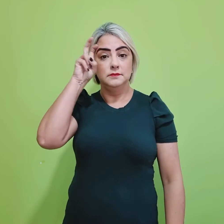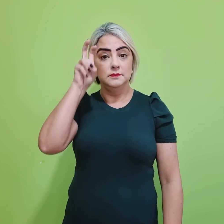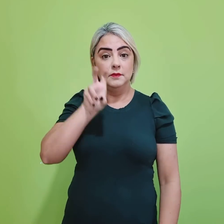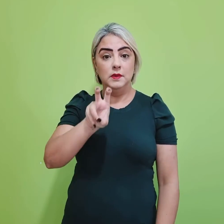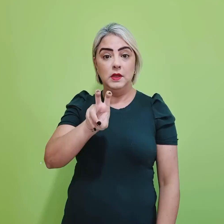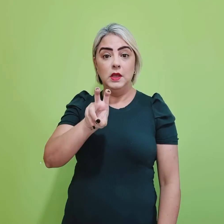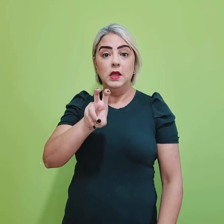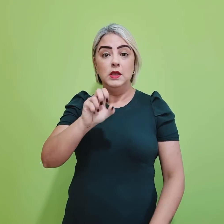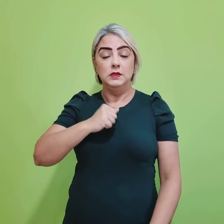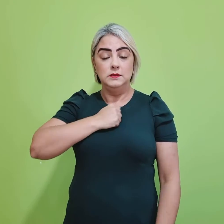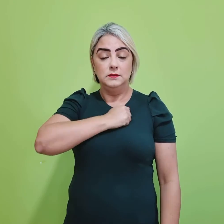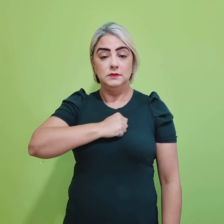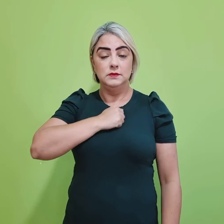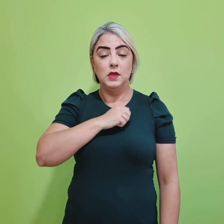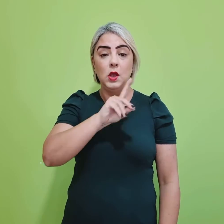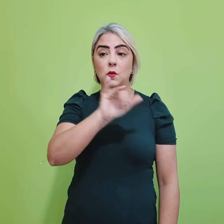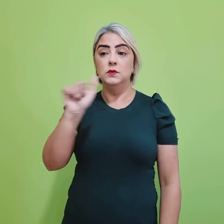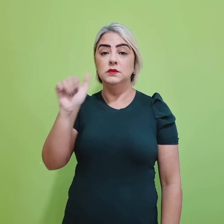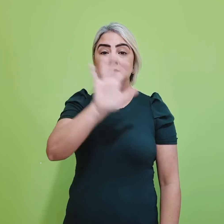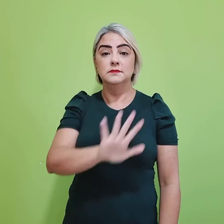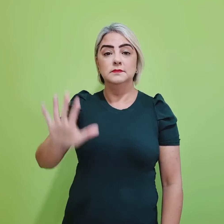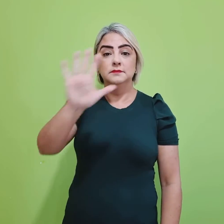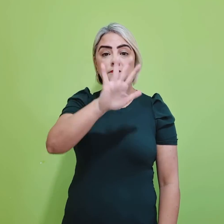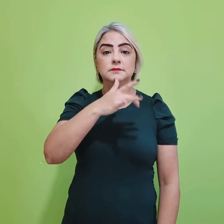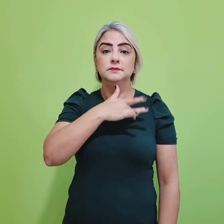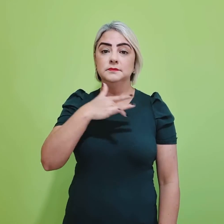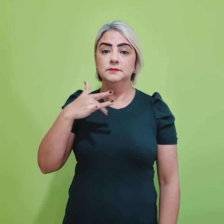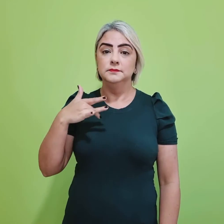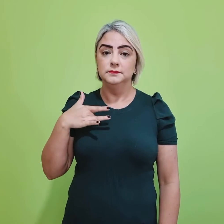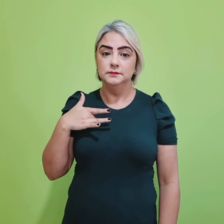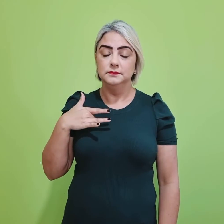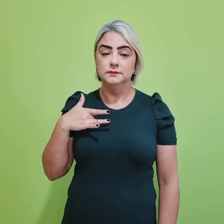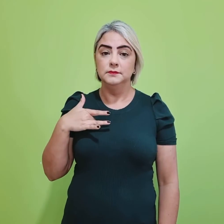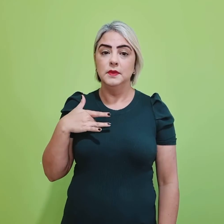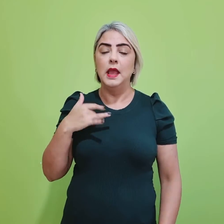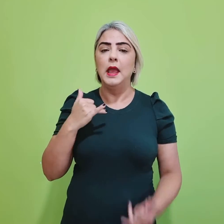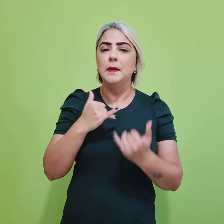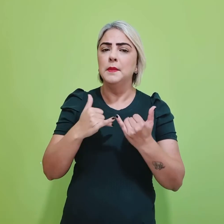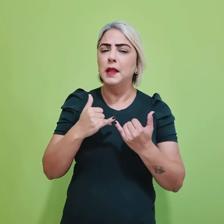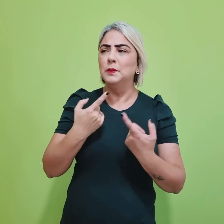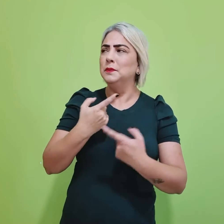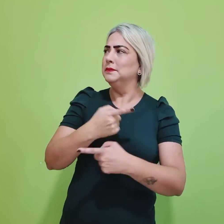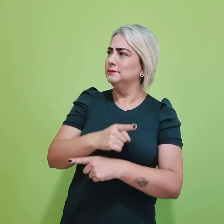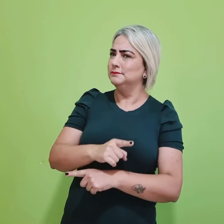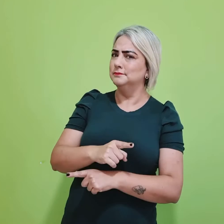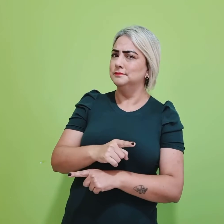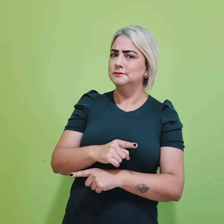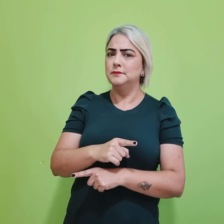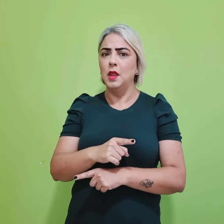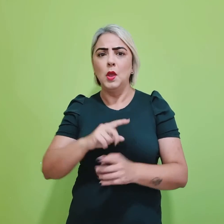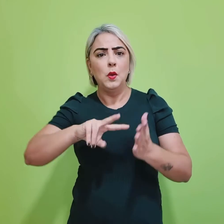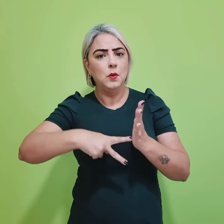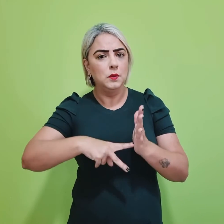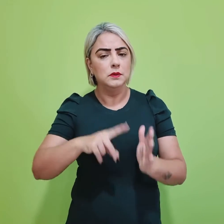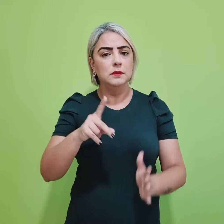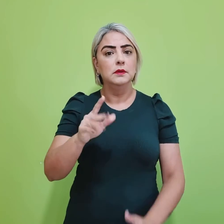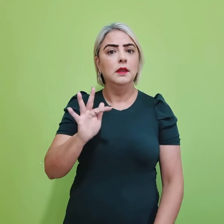quinta-feira, 5/8, o Dia Nacional da Saúde. Parece contraditório o